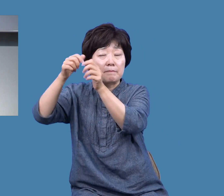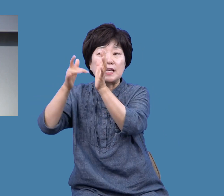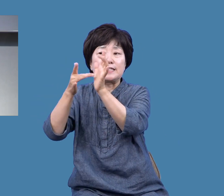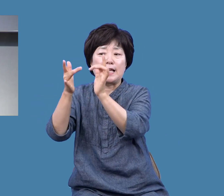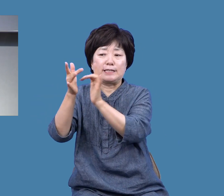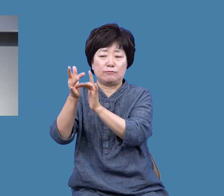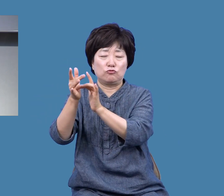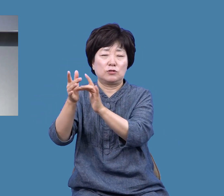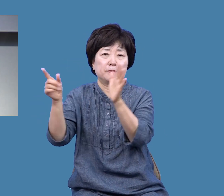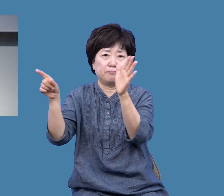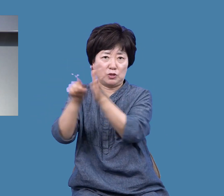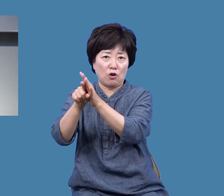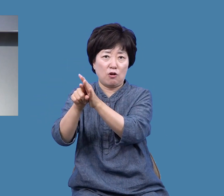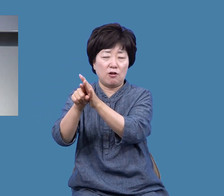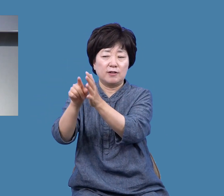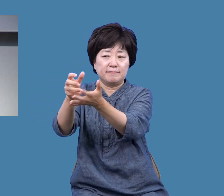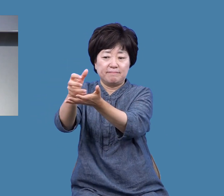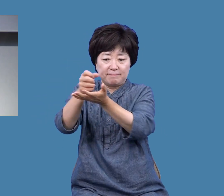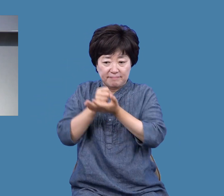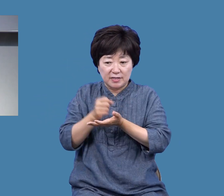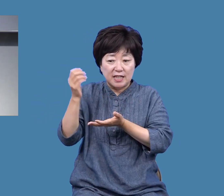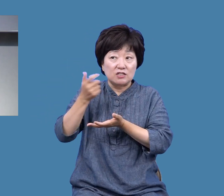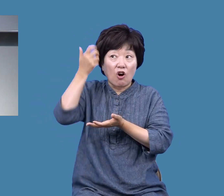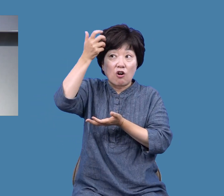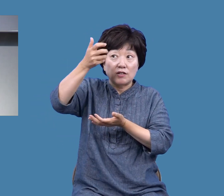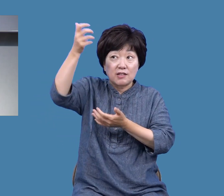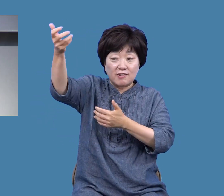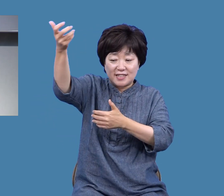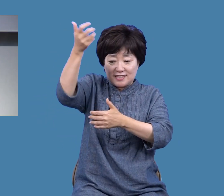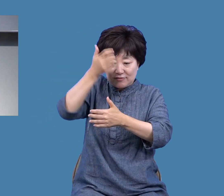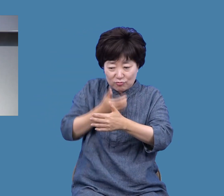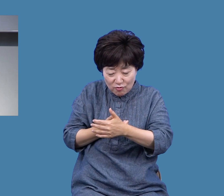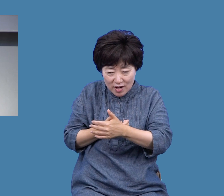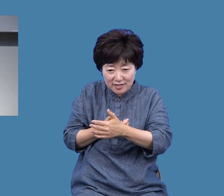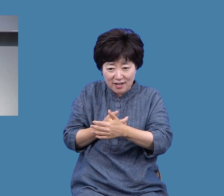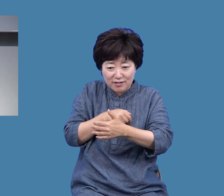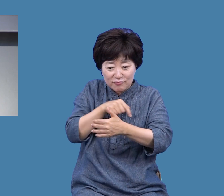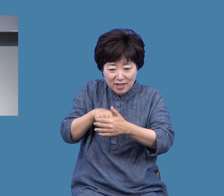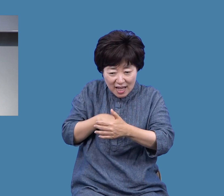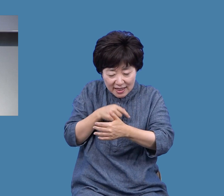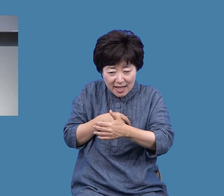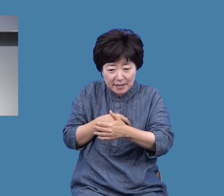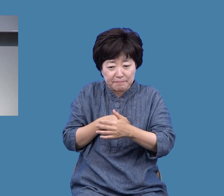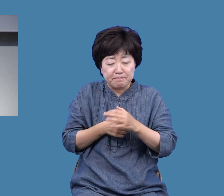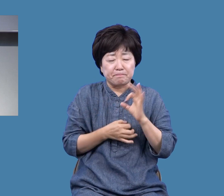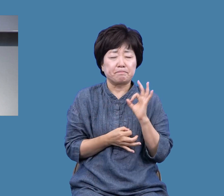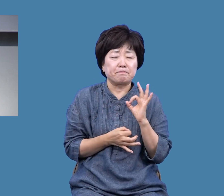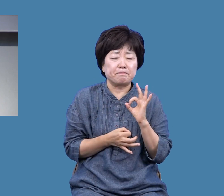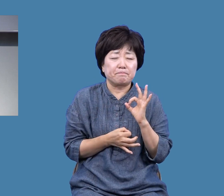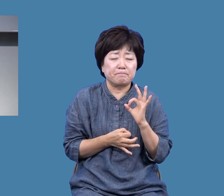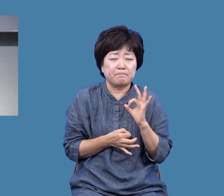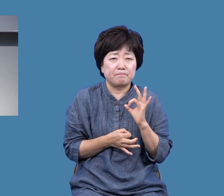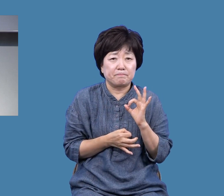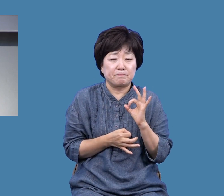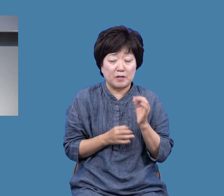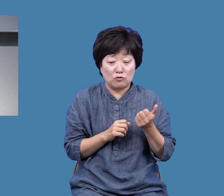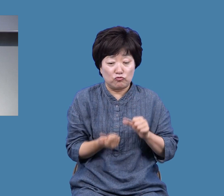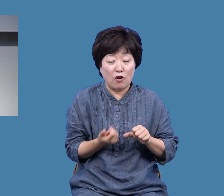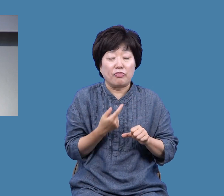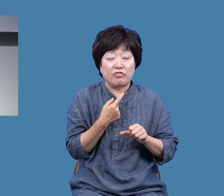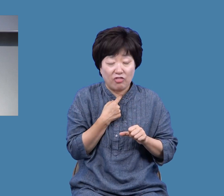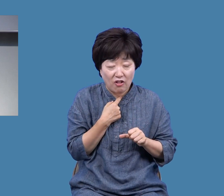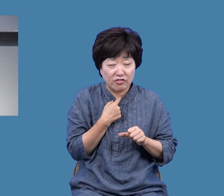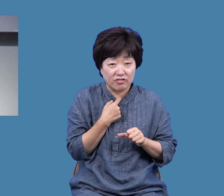영접할 때 우리 안에 성령께서 들어오셔서 우리 안에 멈춰있고 작동하지 않던 영적인